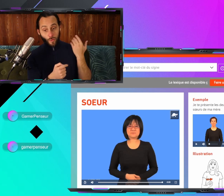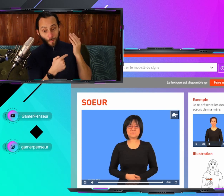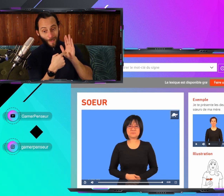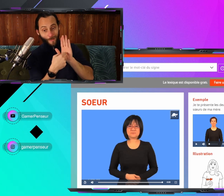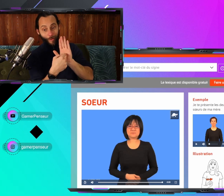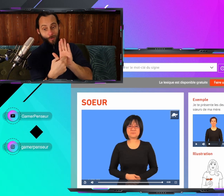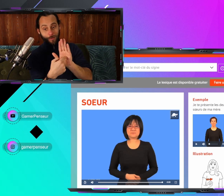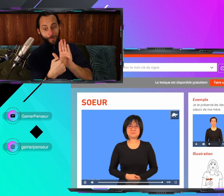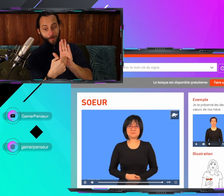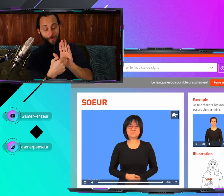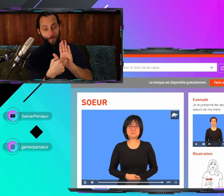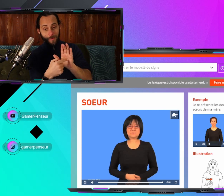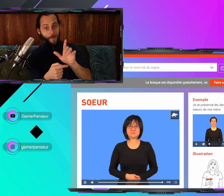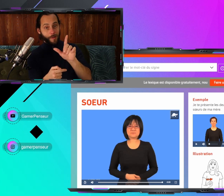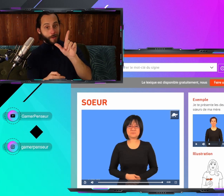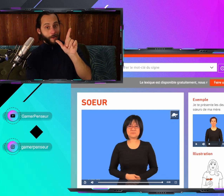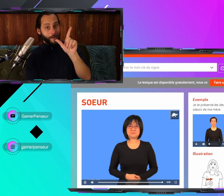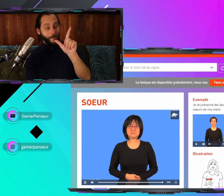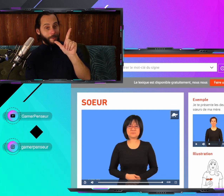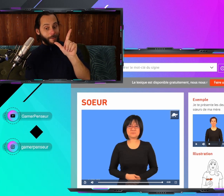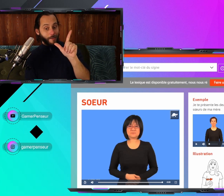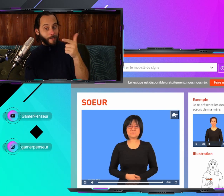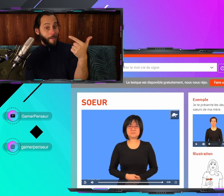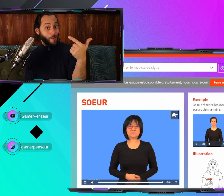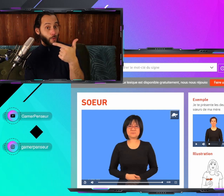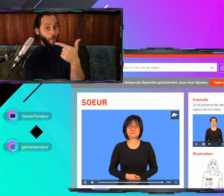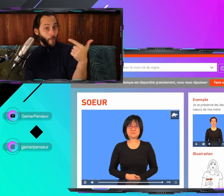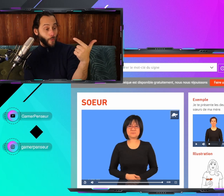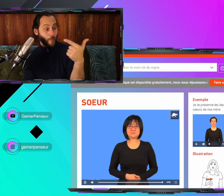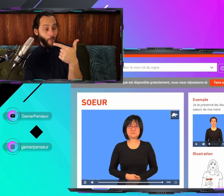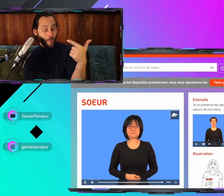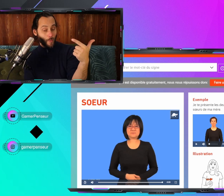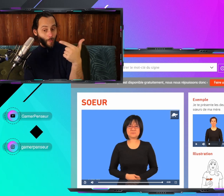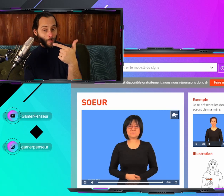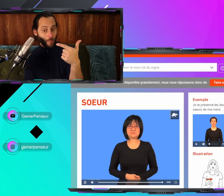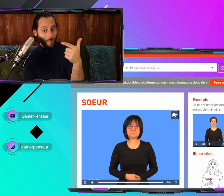Donc, je te présente les deux